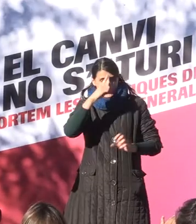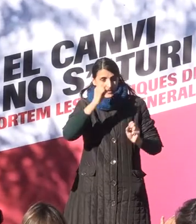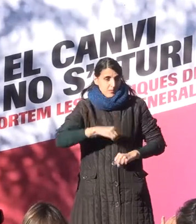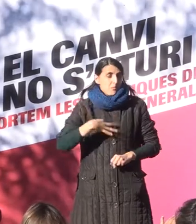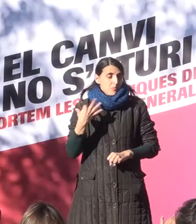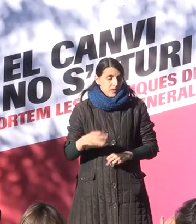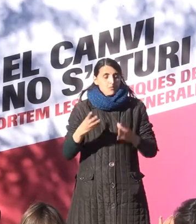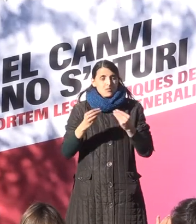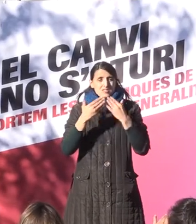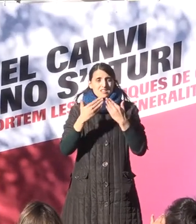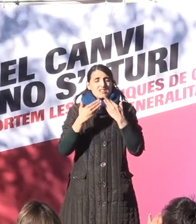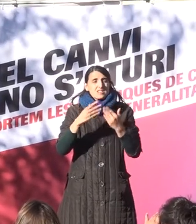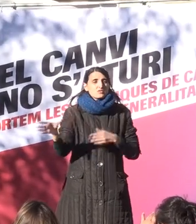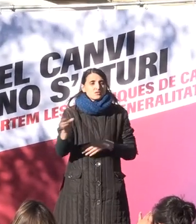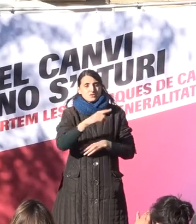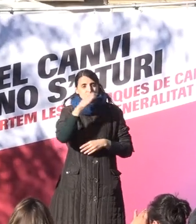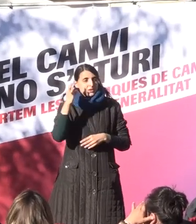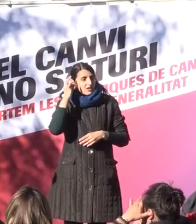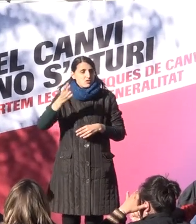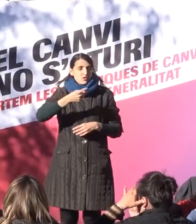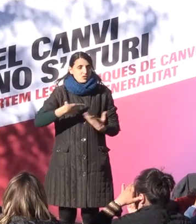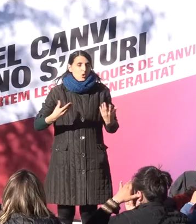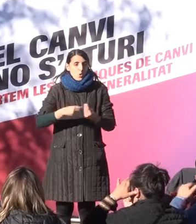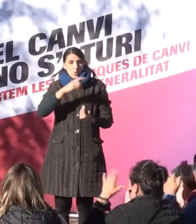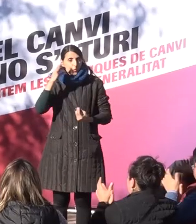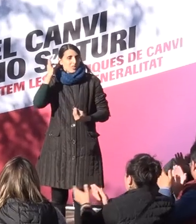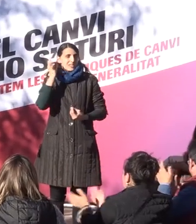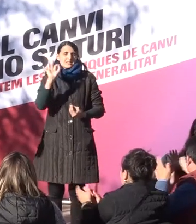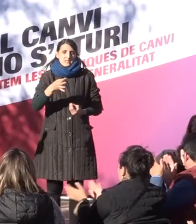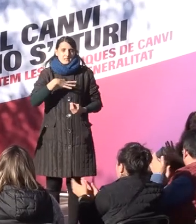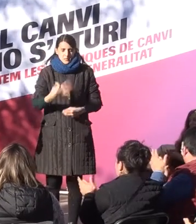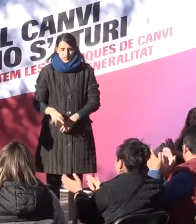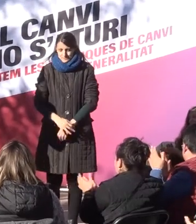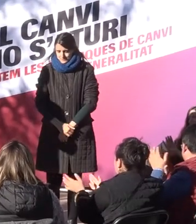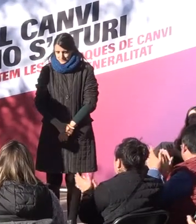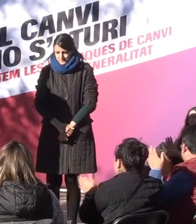y decirles que juntas y juntos si se puede gracias